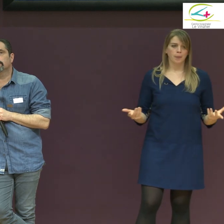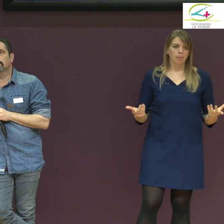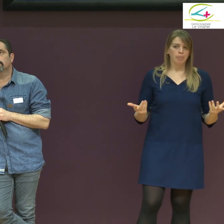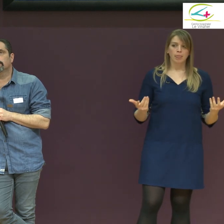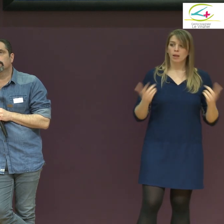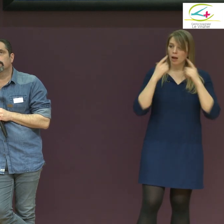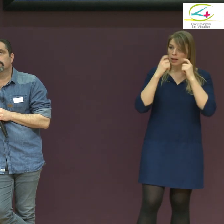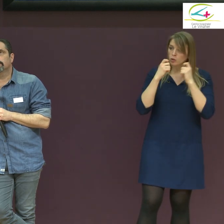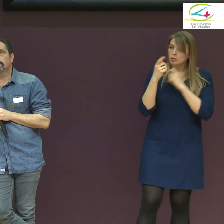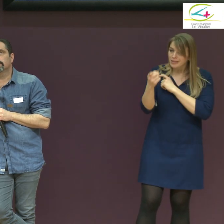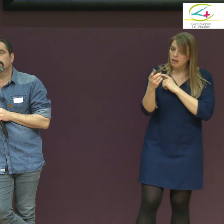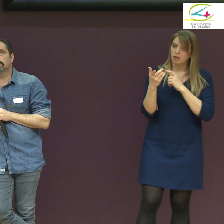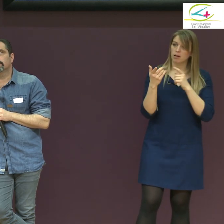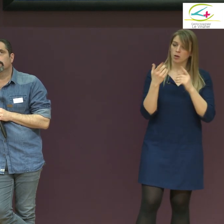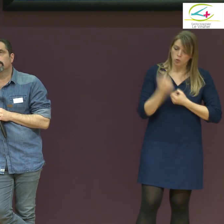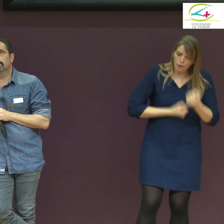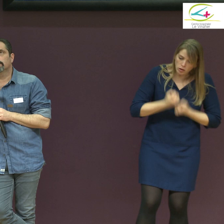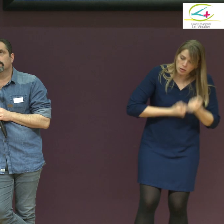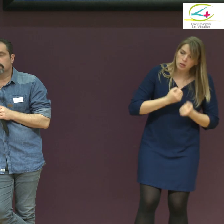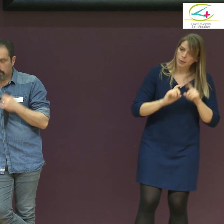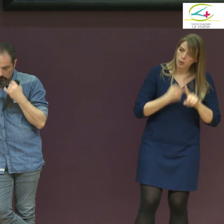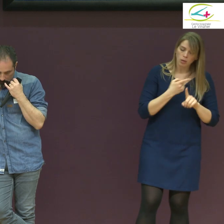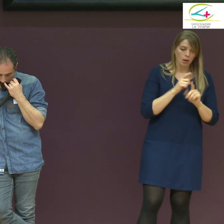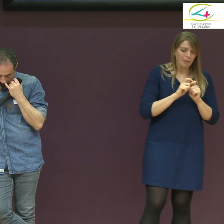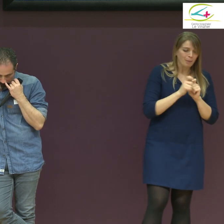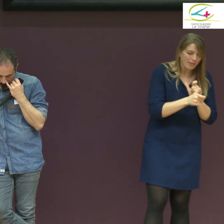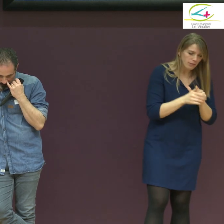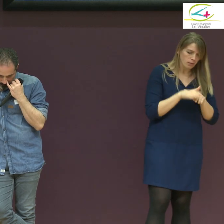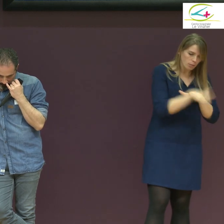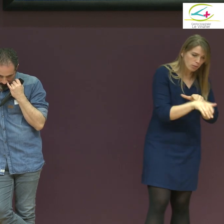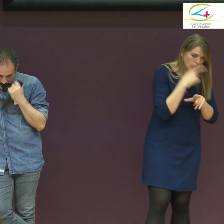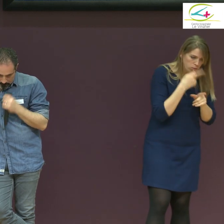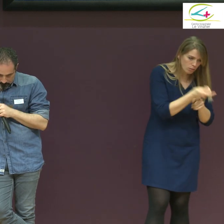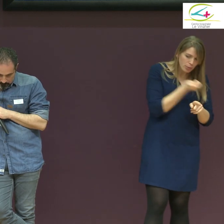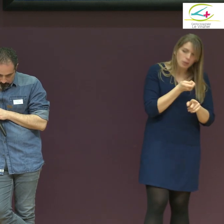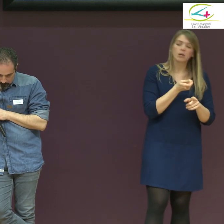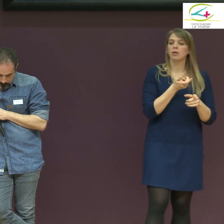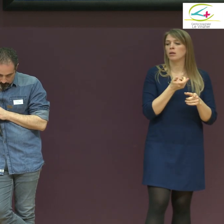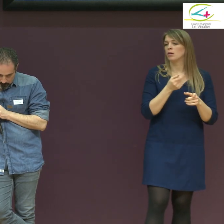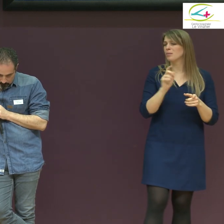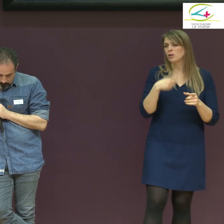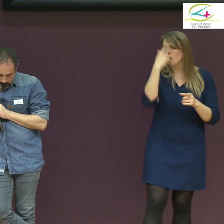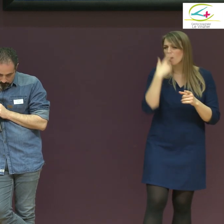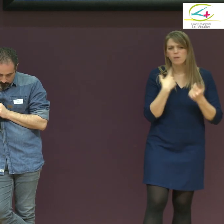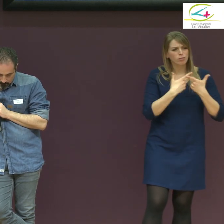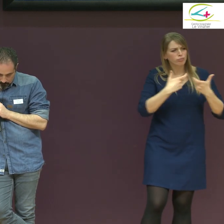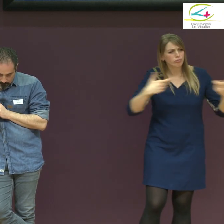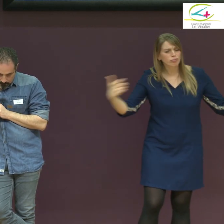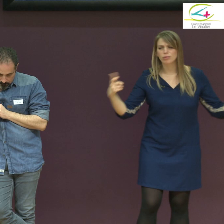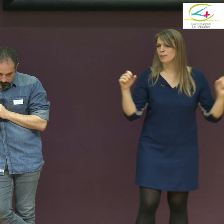porte d'entrée pour comprendre encore une fois les souffrances. D'accord ? Alors, effectivement, il va pouvoir y avoir un panel possible de souffrances qui va